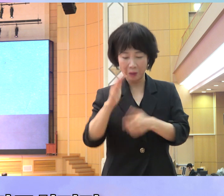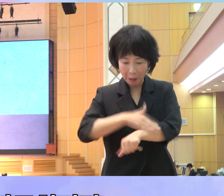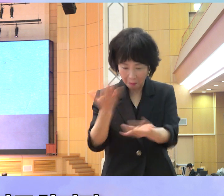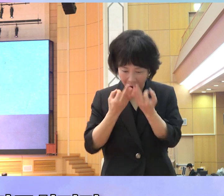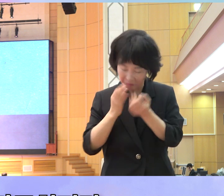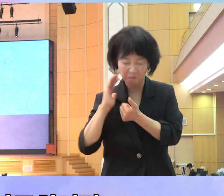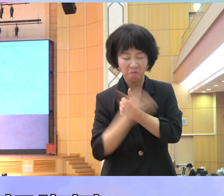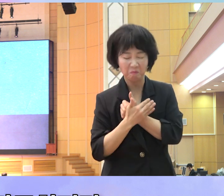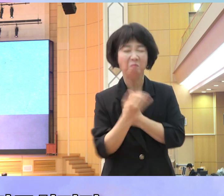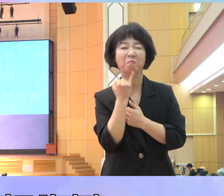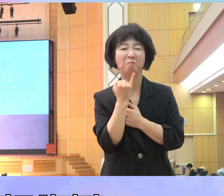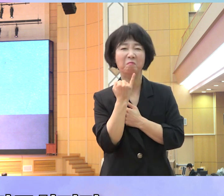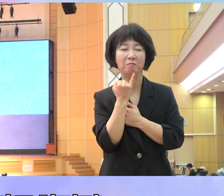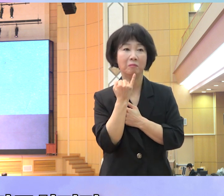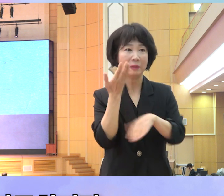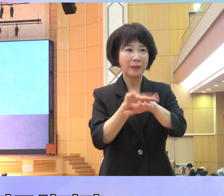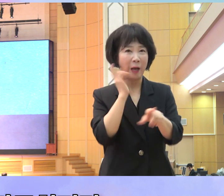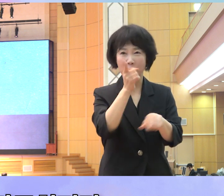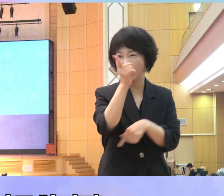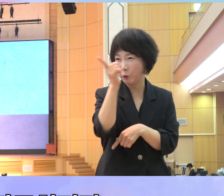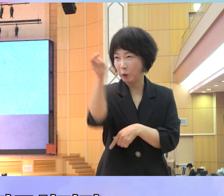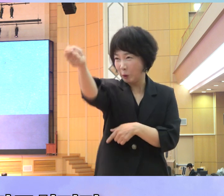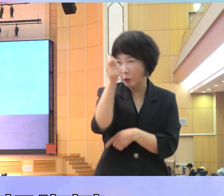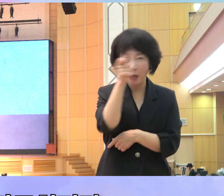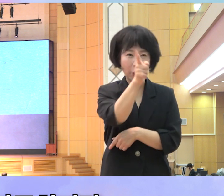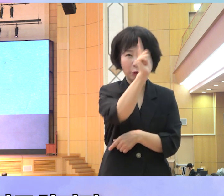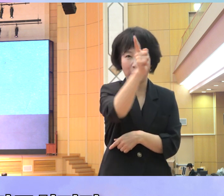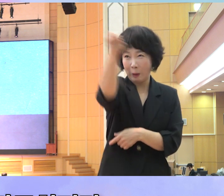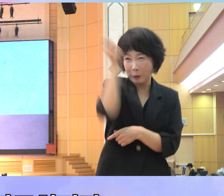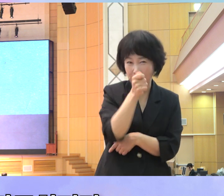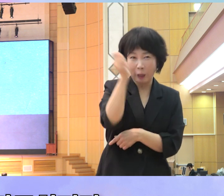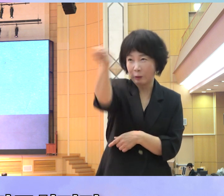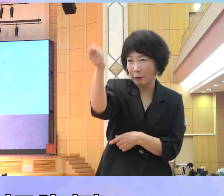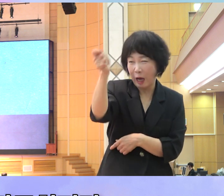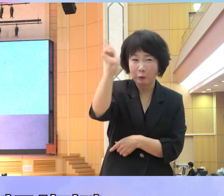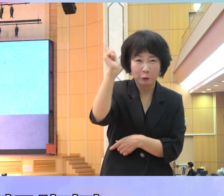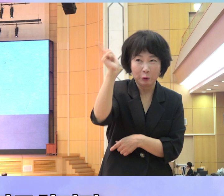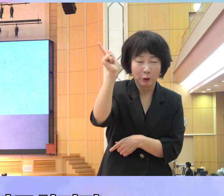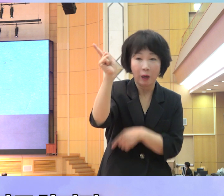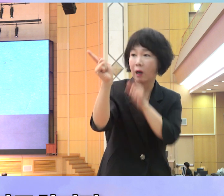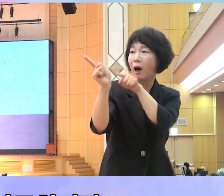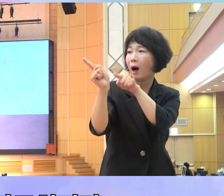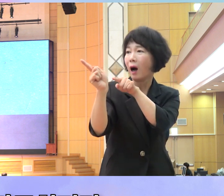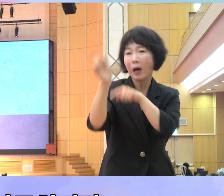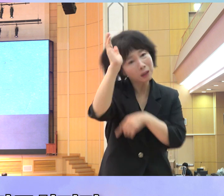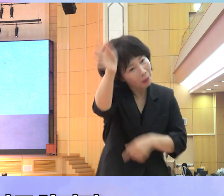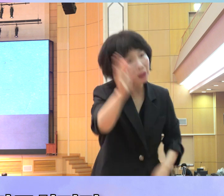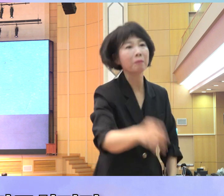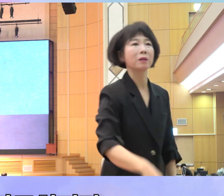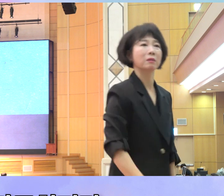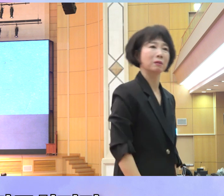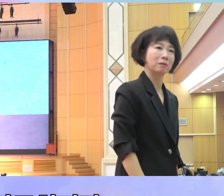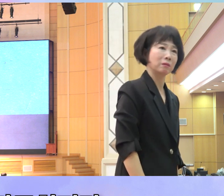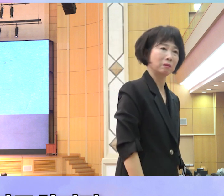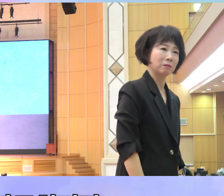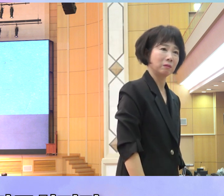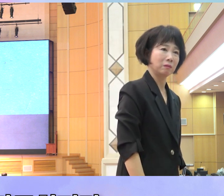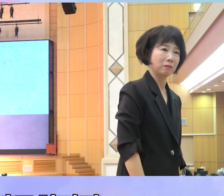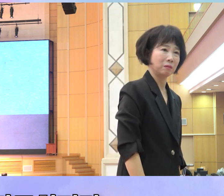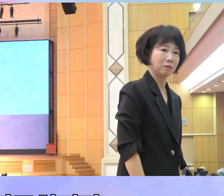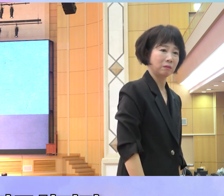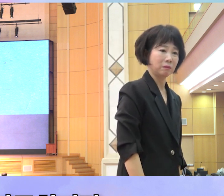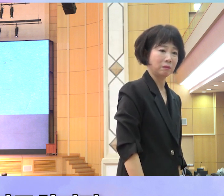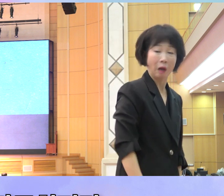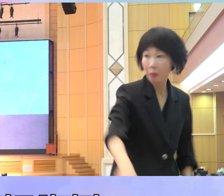보고 남의 눈에 그 티 같지도 않은 티만 보는 거야. 그리고 뭐 하는 거야? 지적질하는 거야. 목사가요, 여러분,